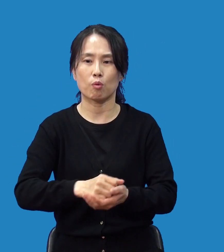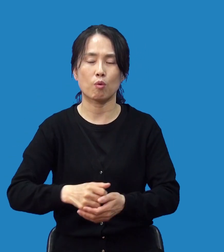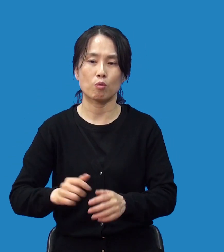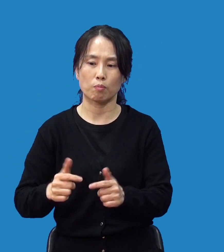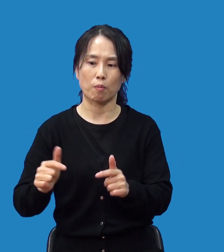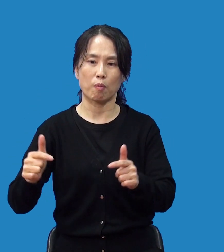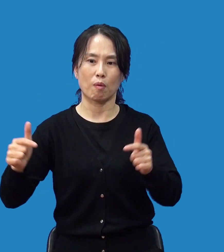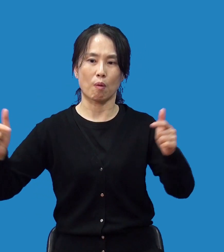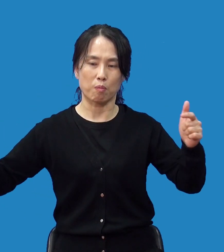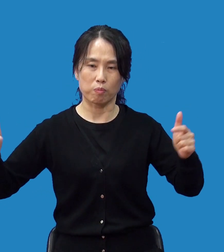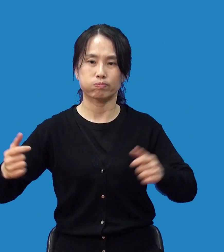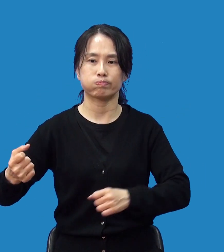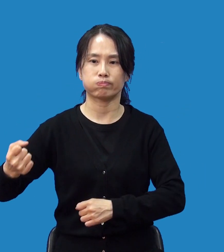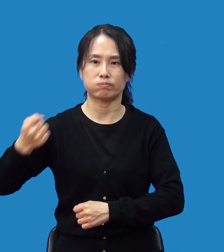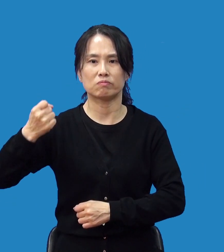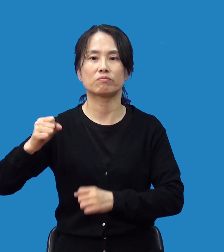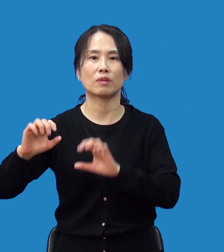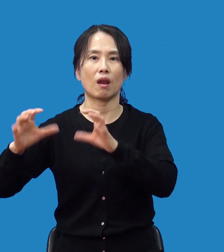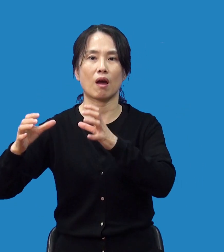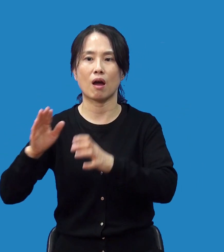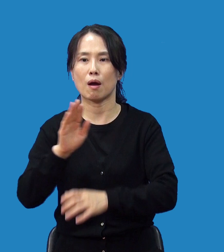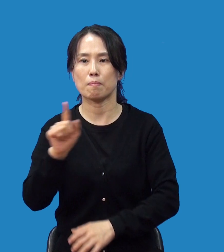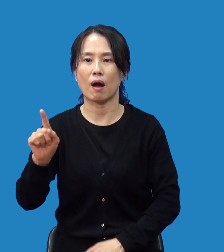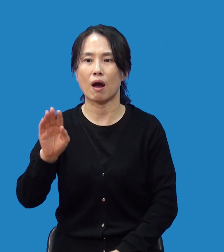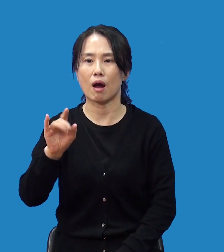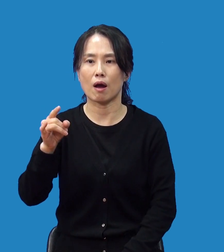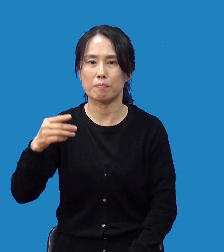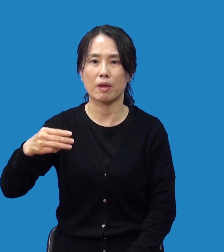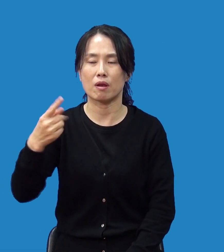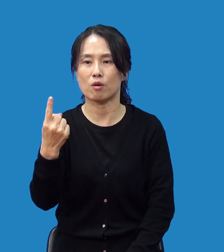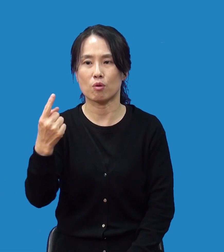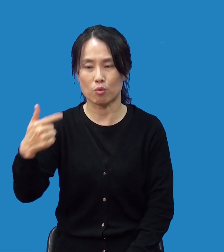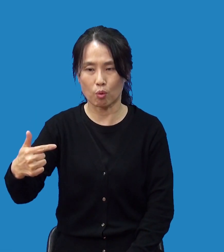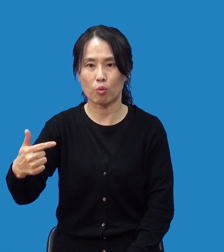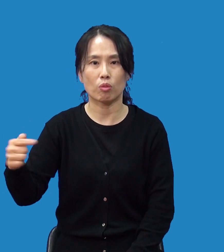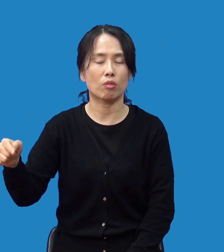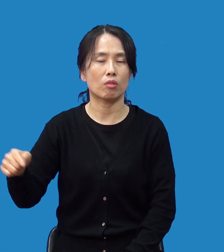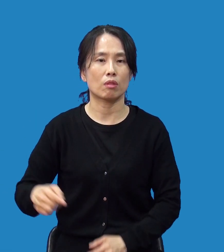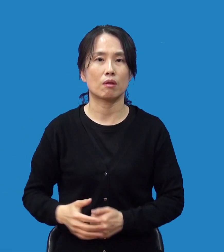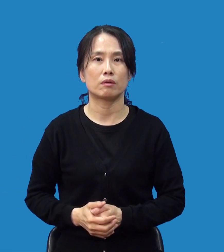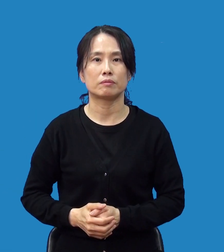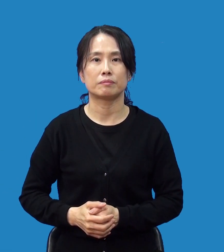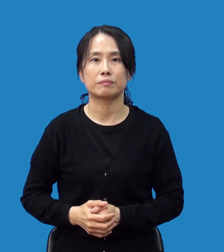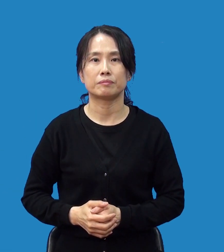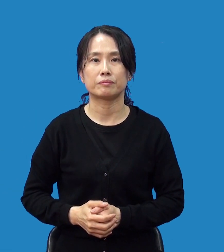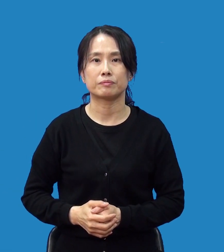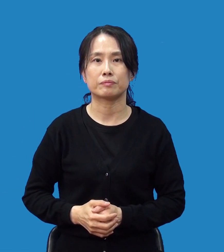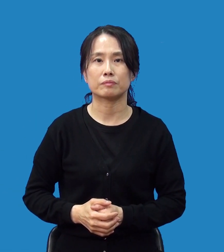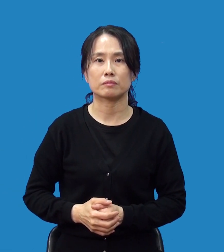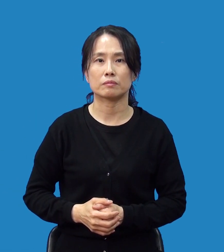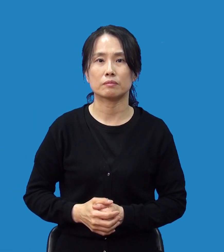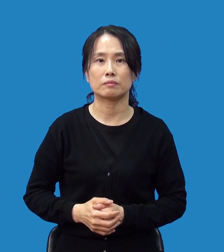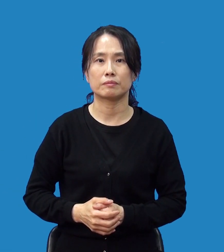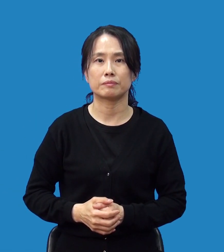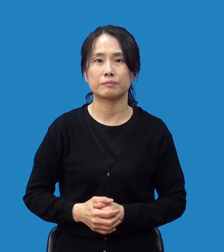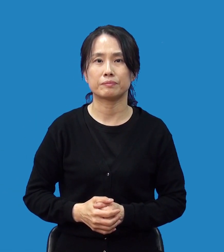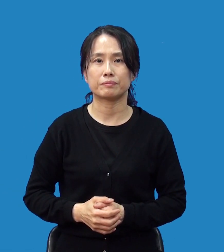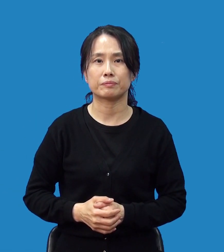그 왕들은 보면 하나같이 바벨론의 적대적인 그런 입장을 취하면서 저